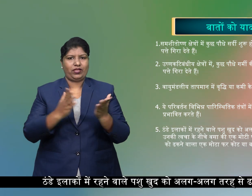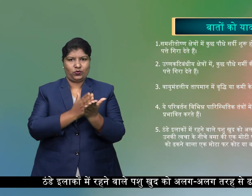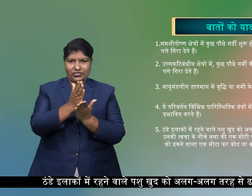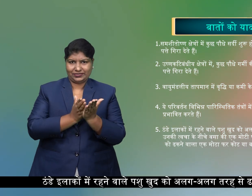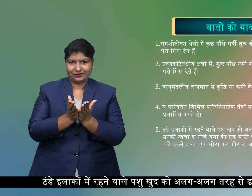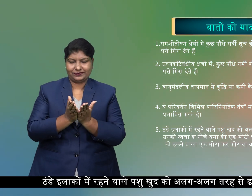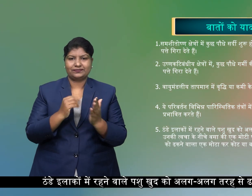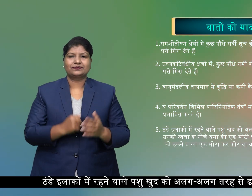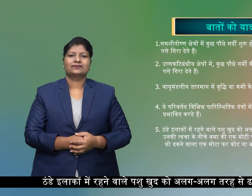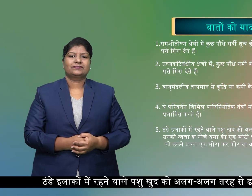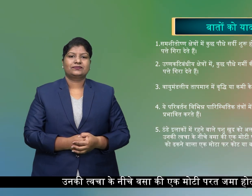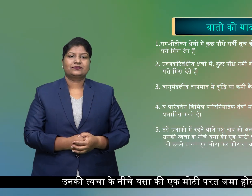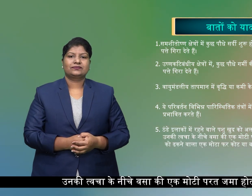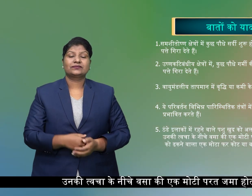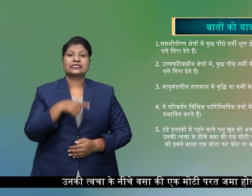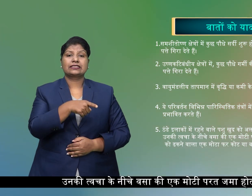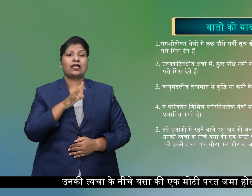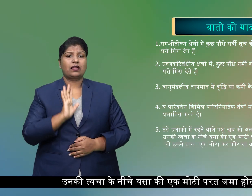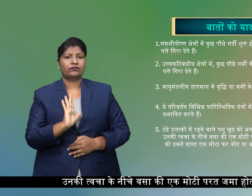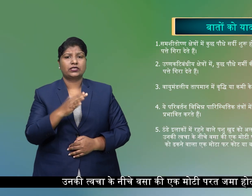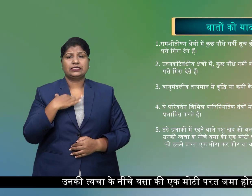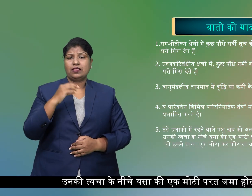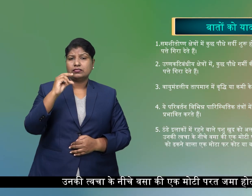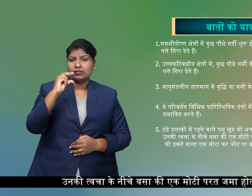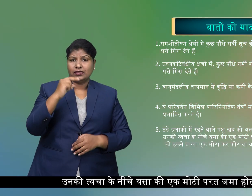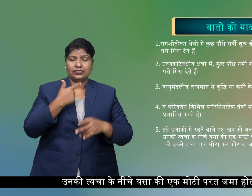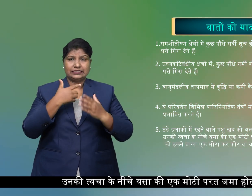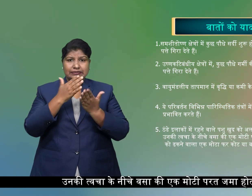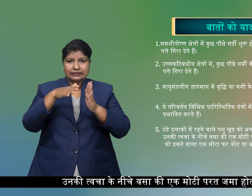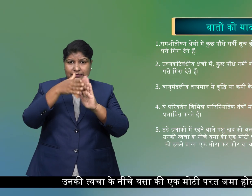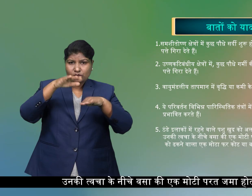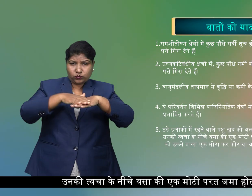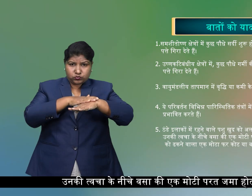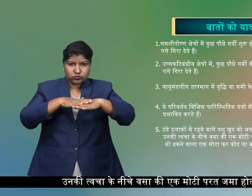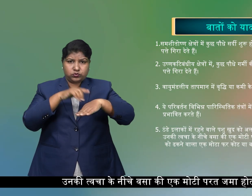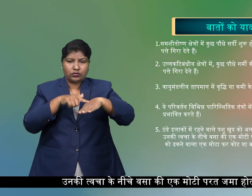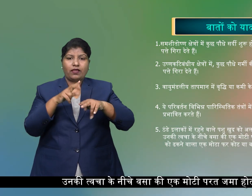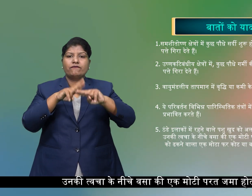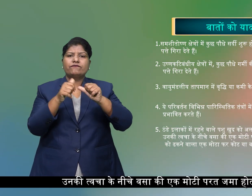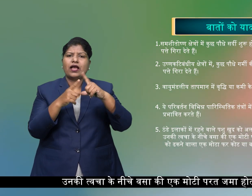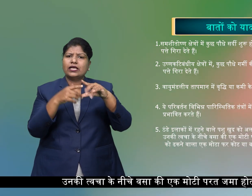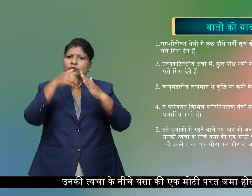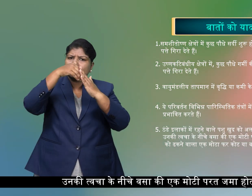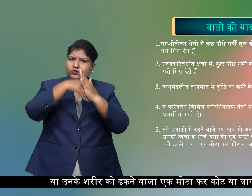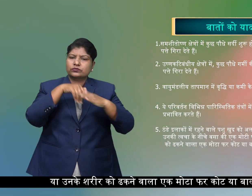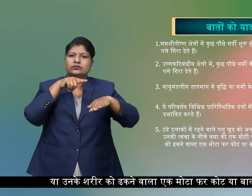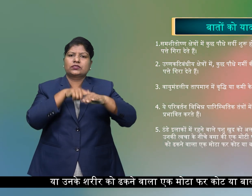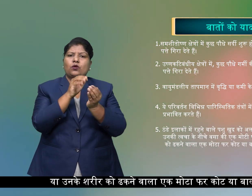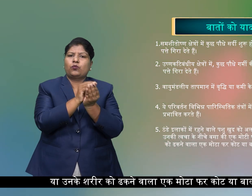हैं। उनकी त्वचा के नीचे वसा की एक मोटी परत जमा होती है या उनके